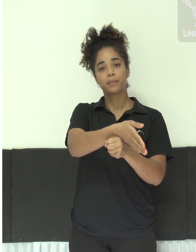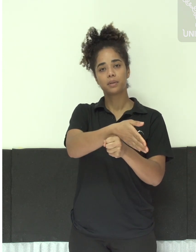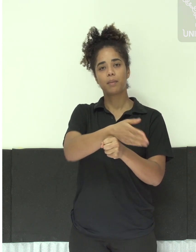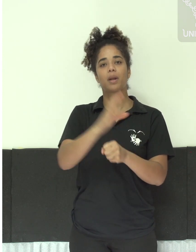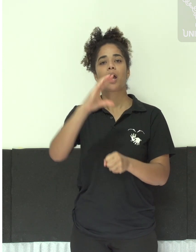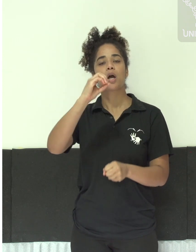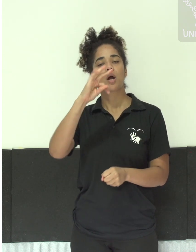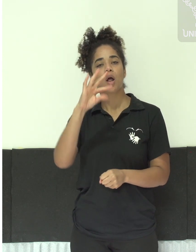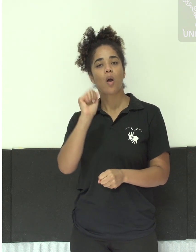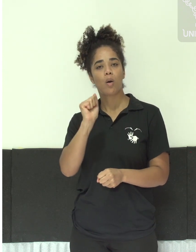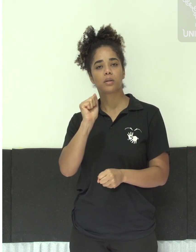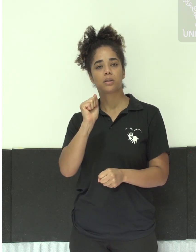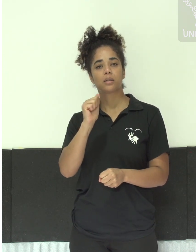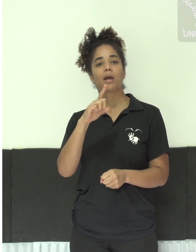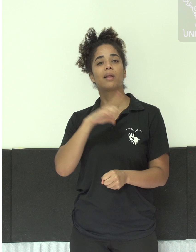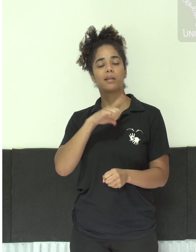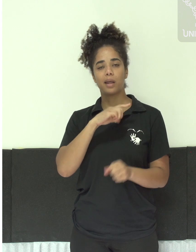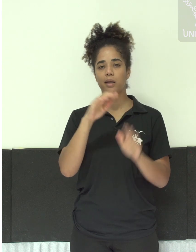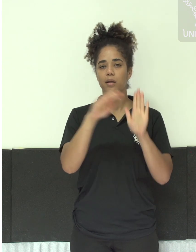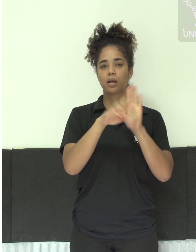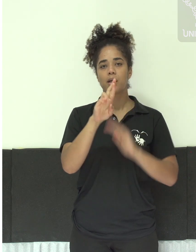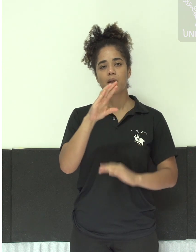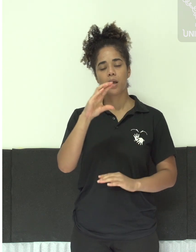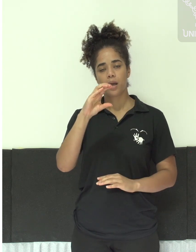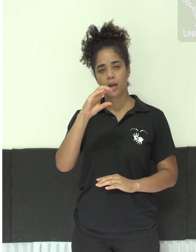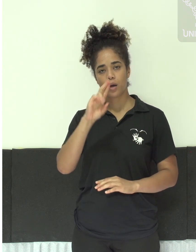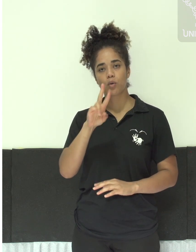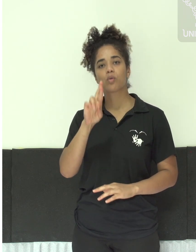cotas cada recurso.